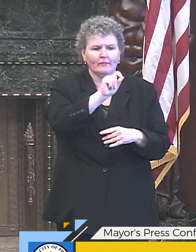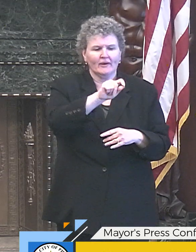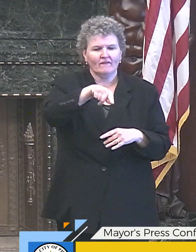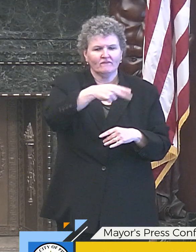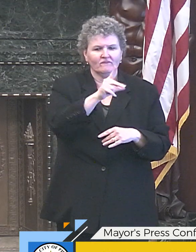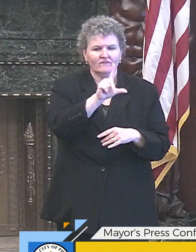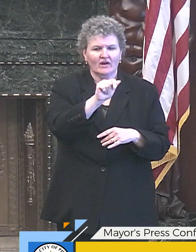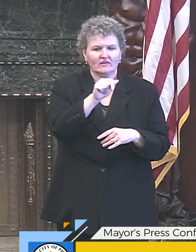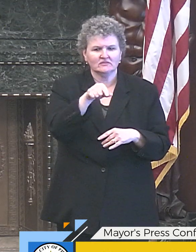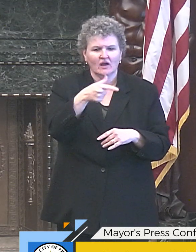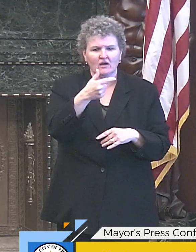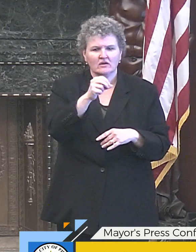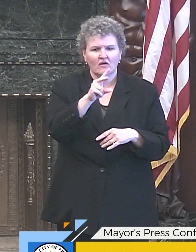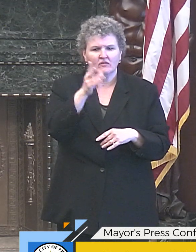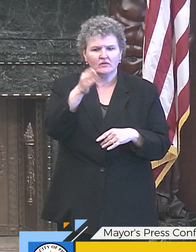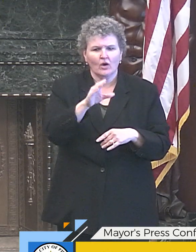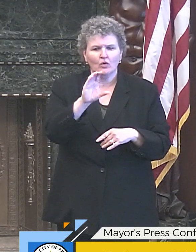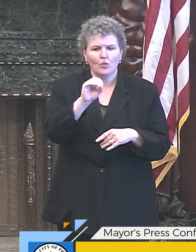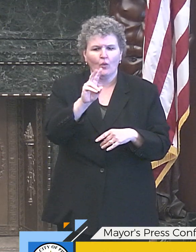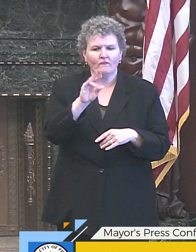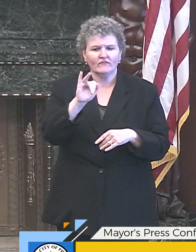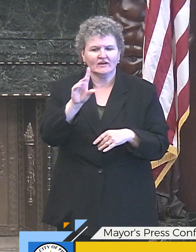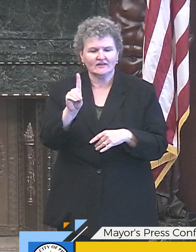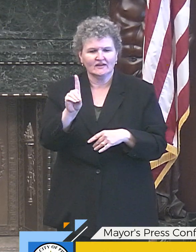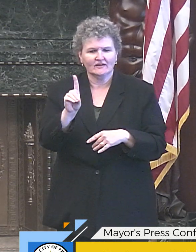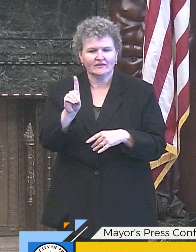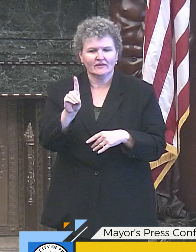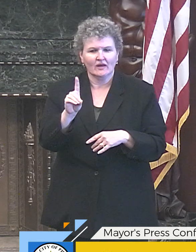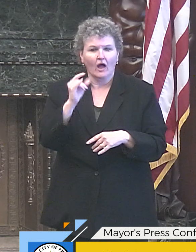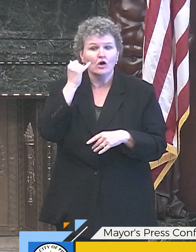www.phila.gov/COVID-19 or call